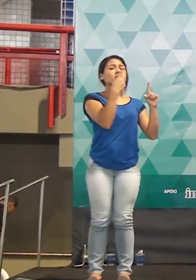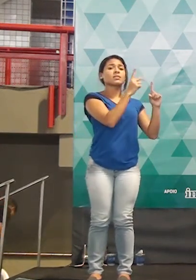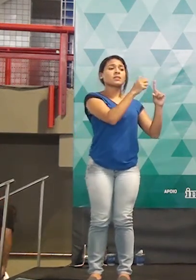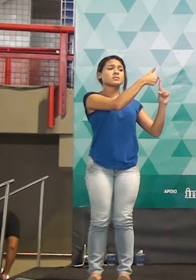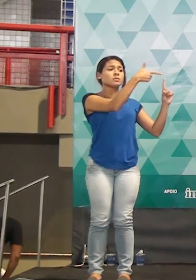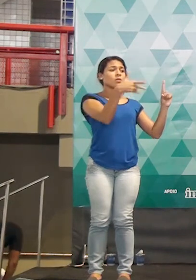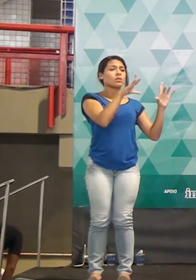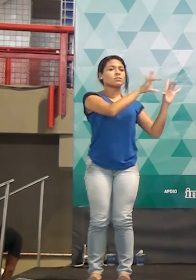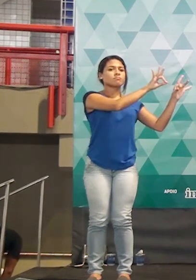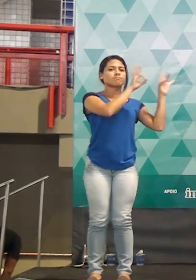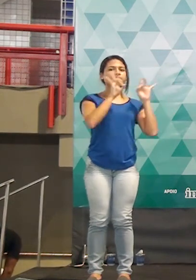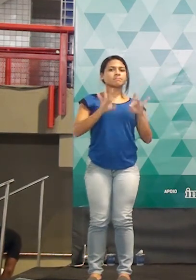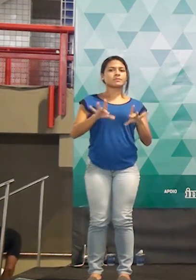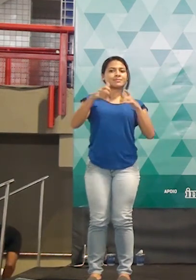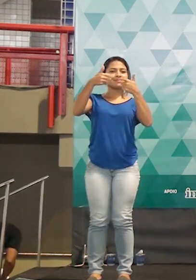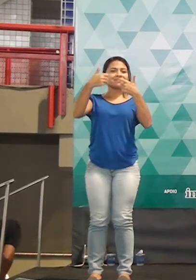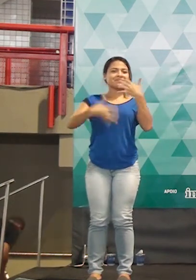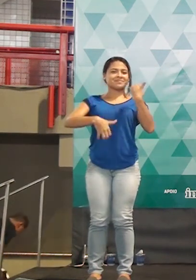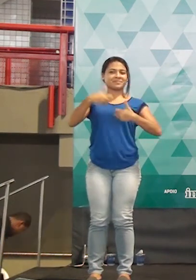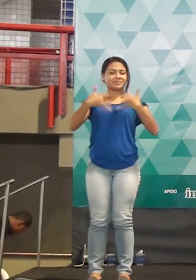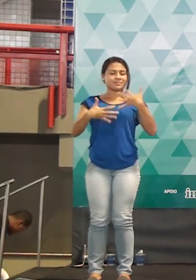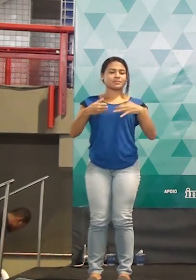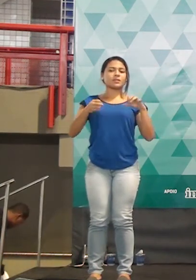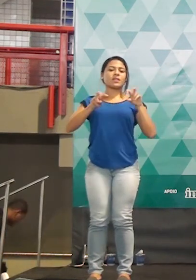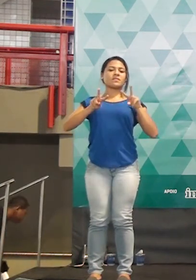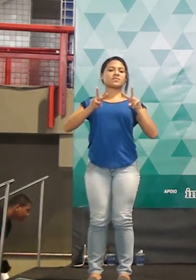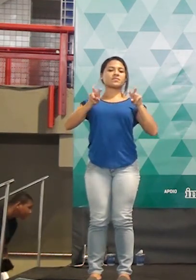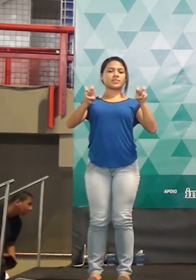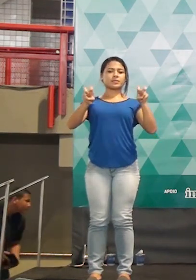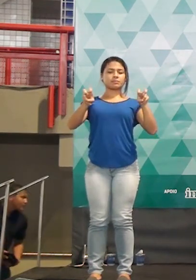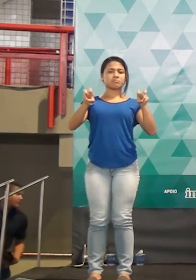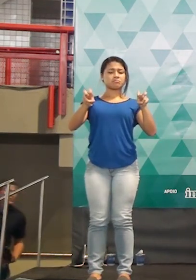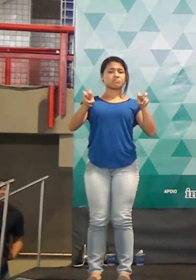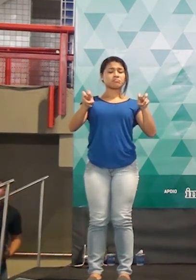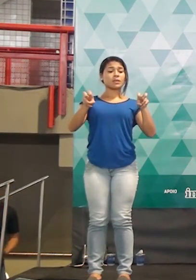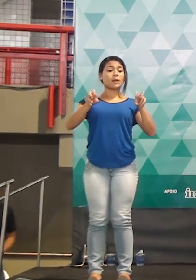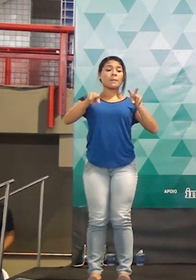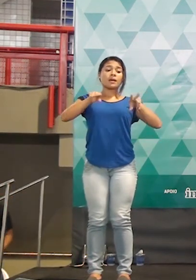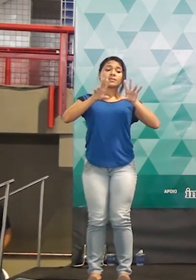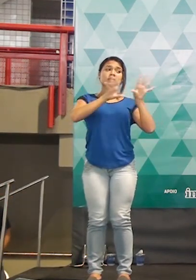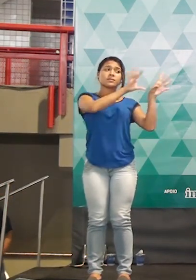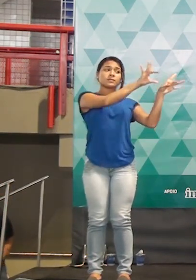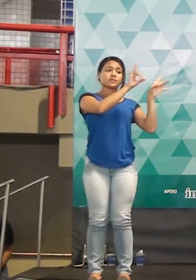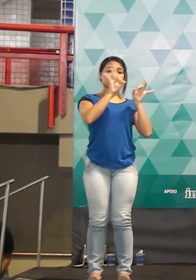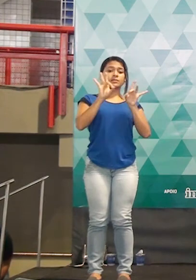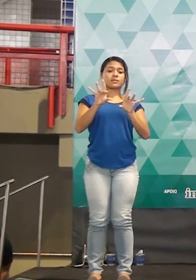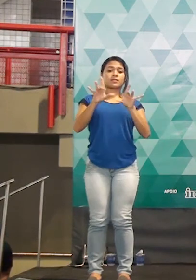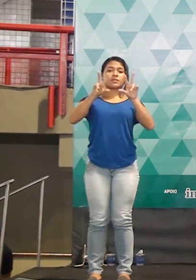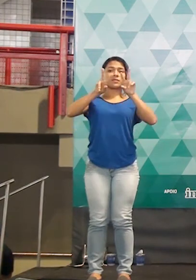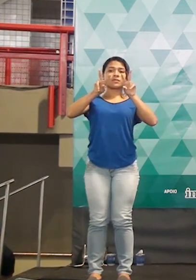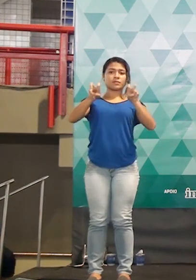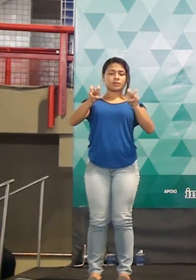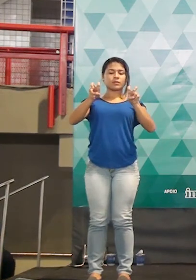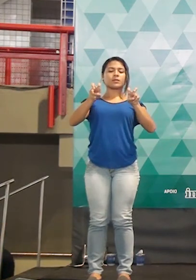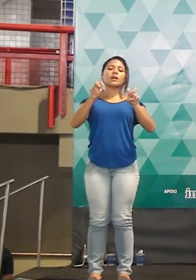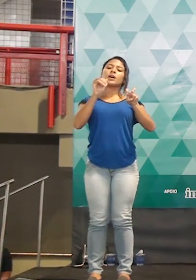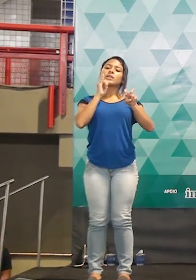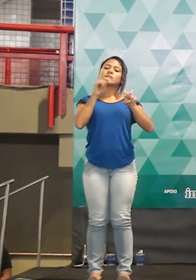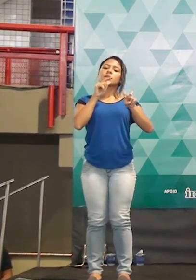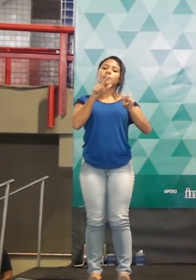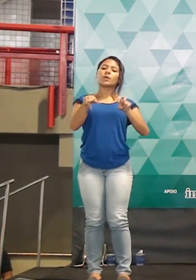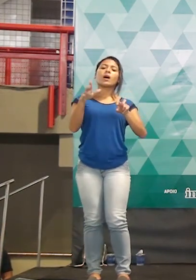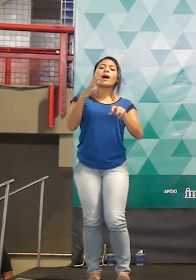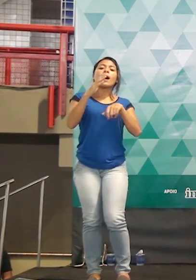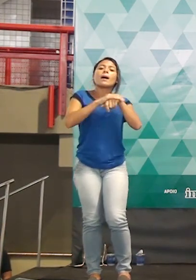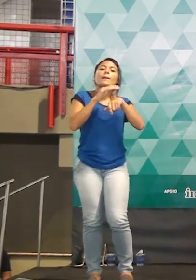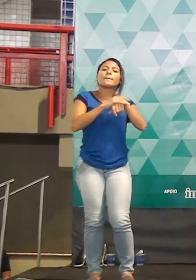Essa citação fica entre vírgulas. Eu sou obrigado a dizer quem falou isso. Como é o